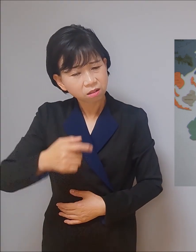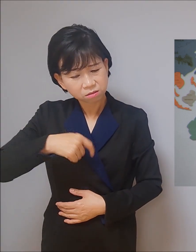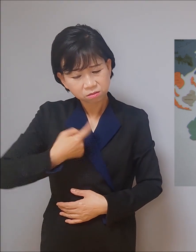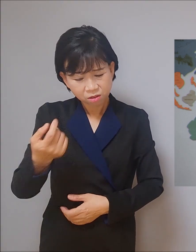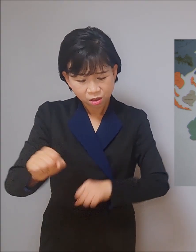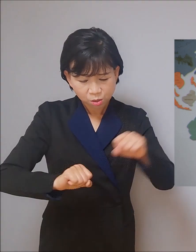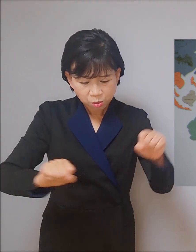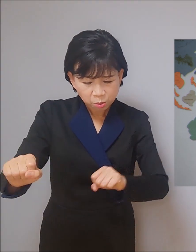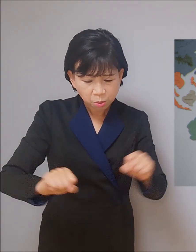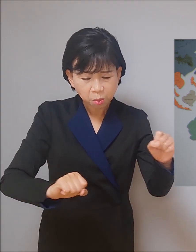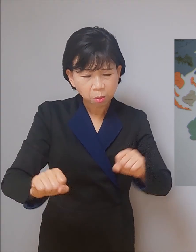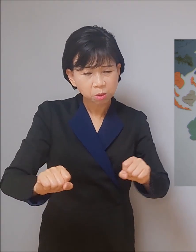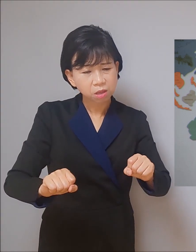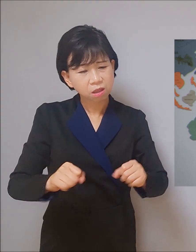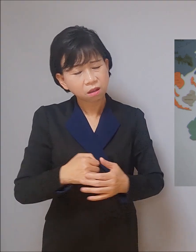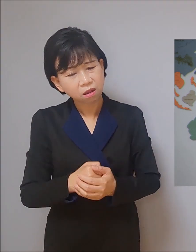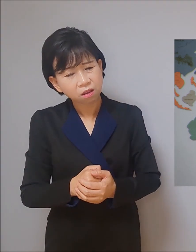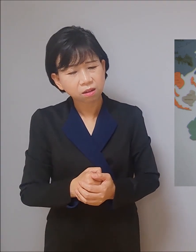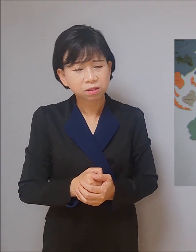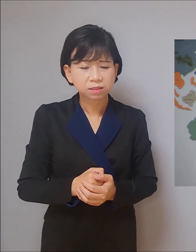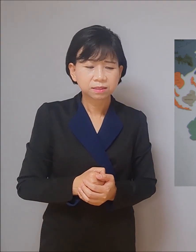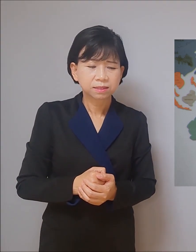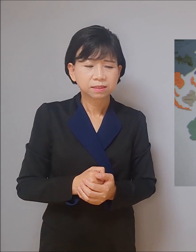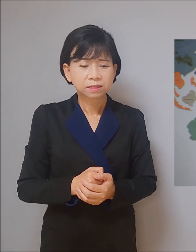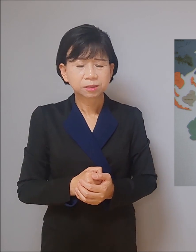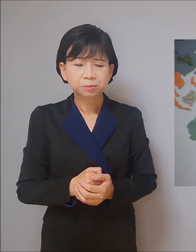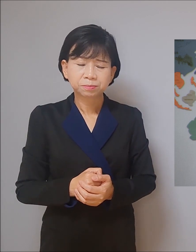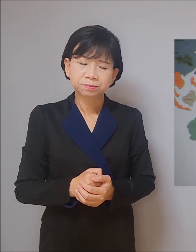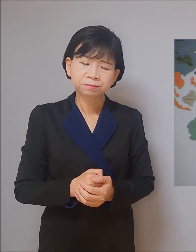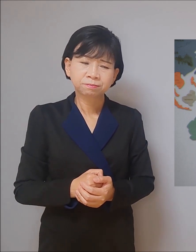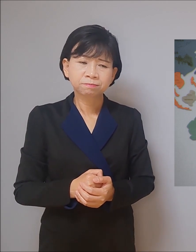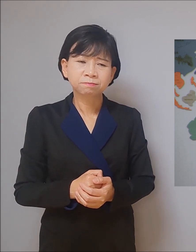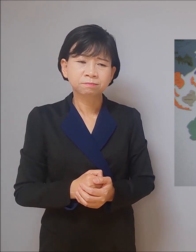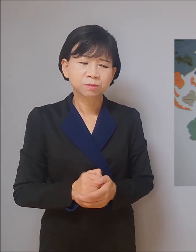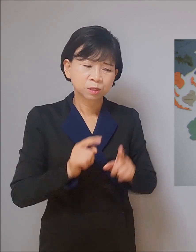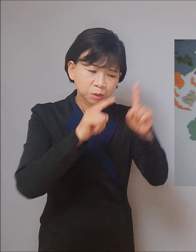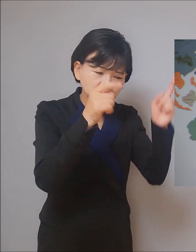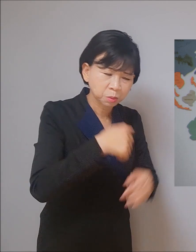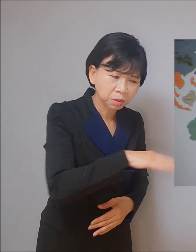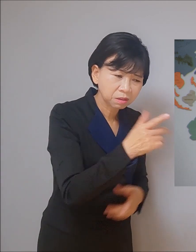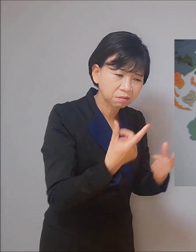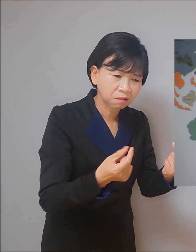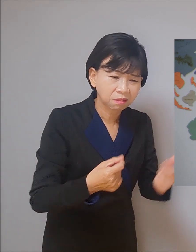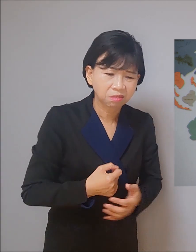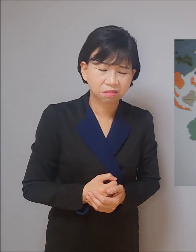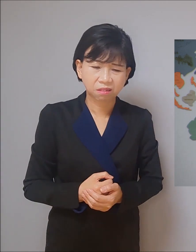거죠. 천국 갈 것 같은데? 이렇게 하다가 지옥 갈 것 같은데.